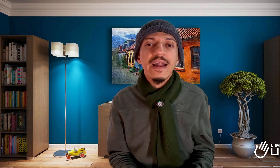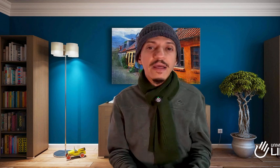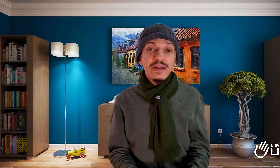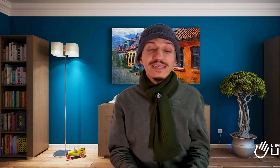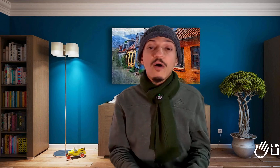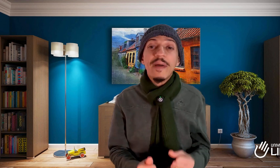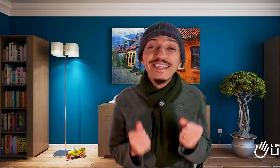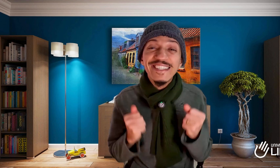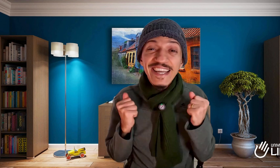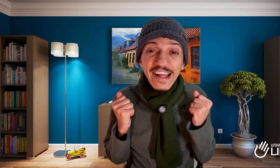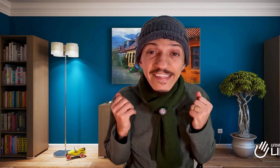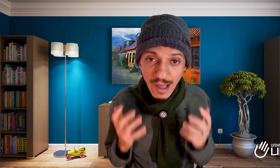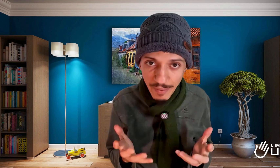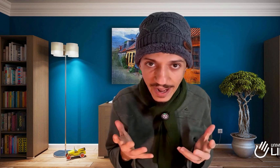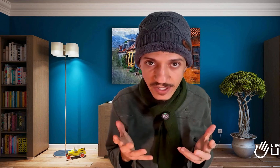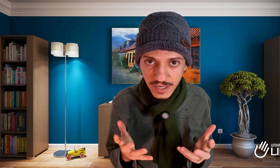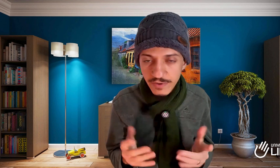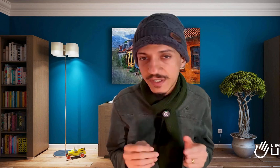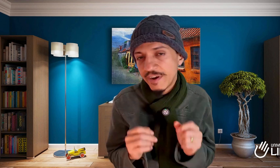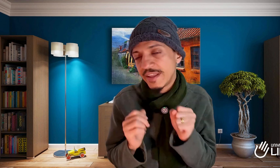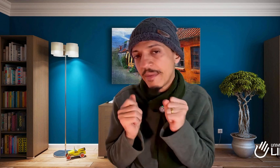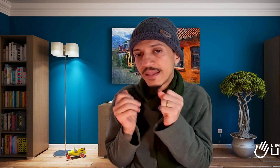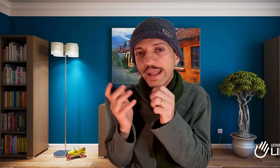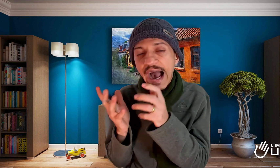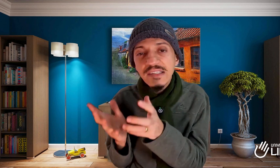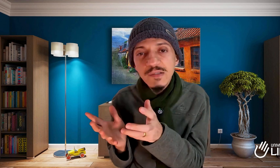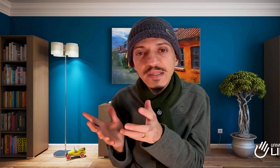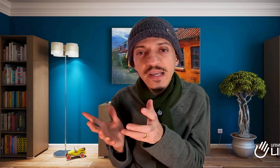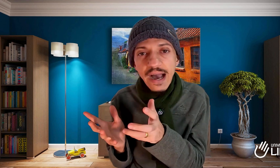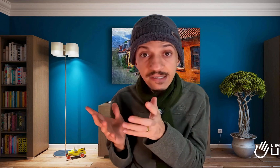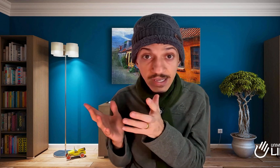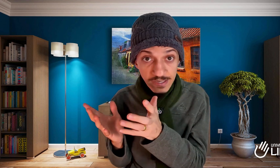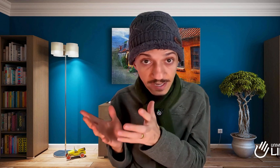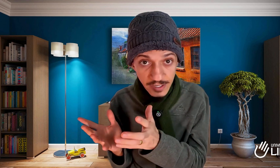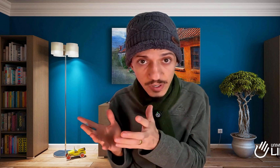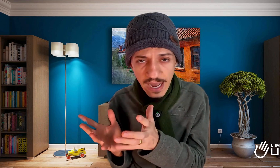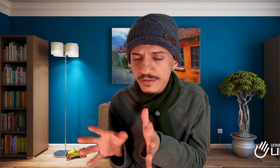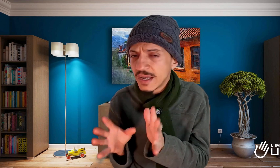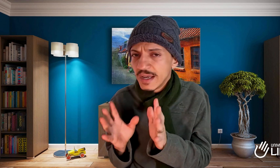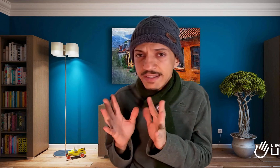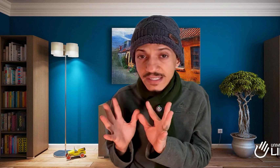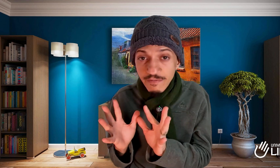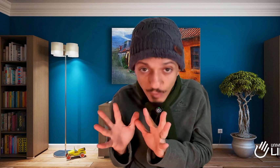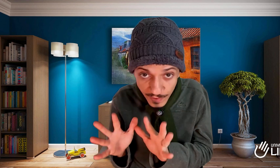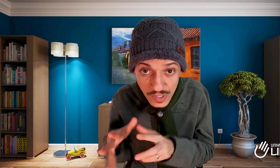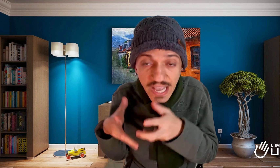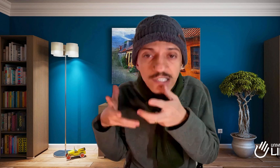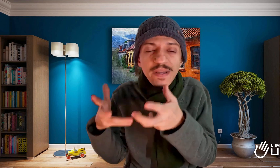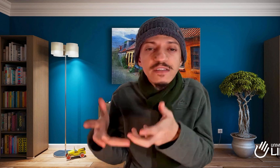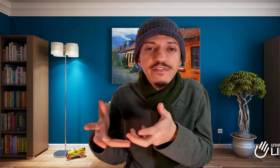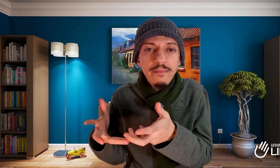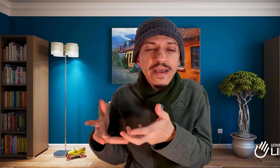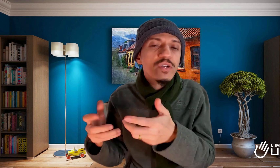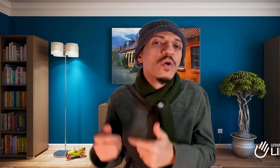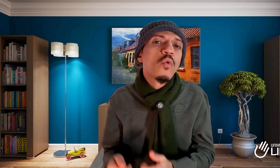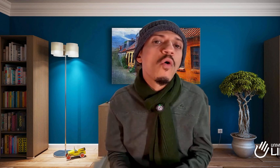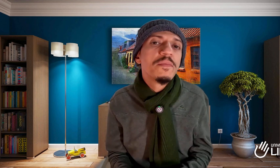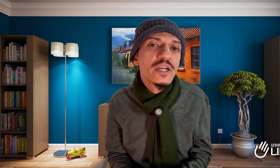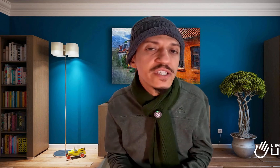Libras realmente na prática. Você vai ter materiais especiais, selecionados, desenvolvidos especificamente com o objetivo